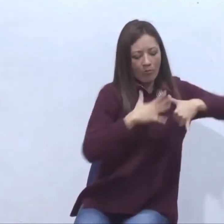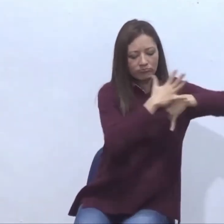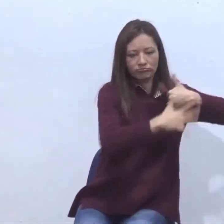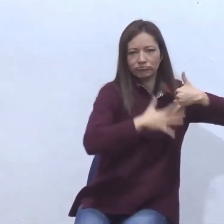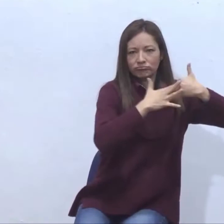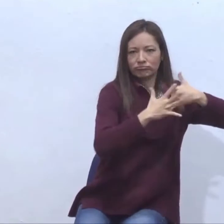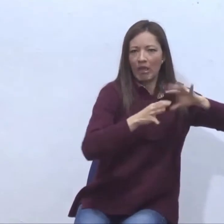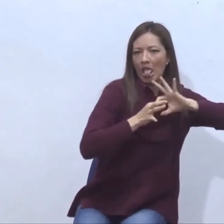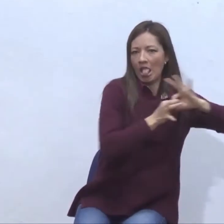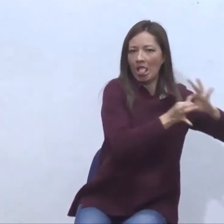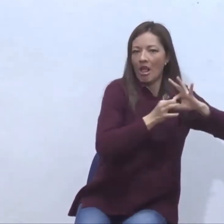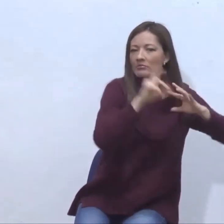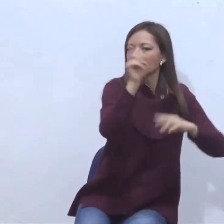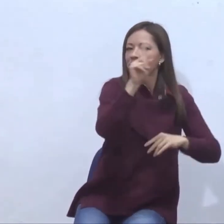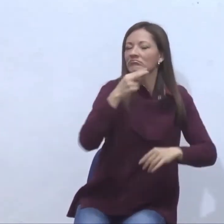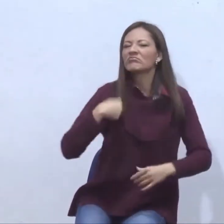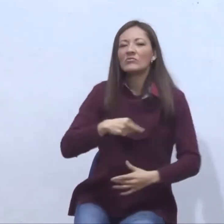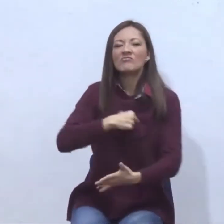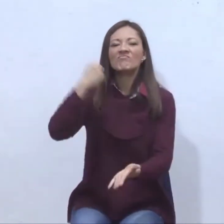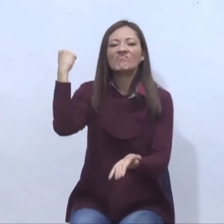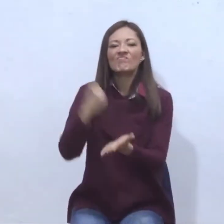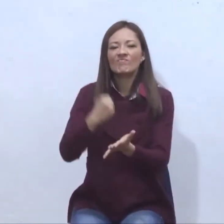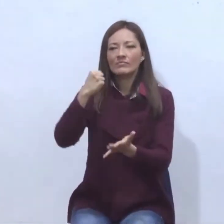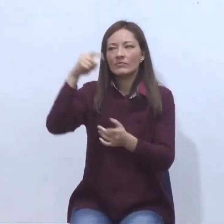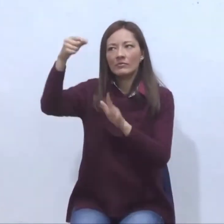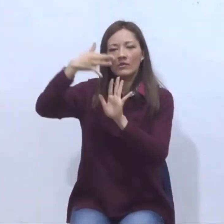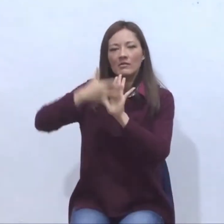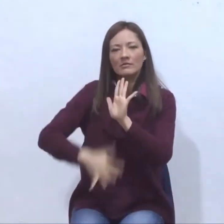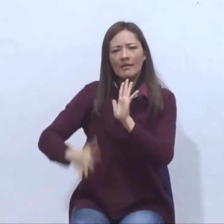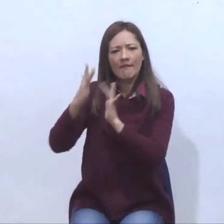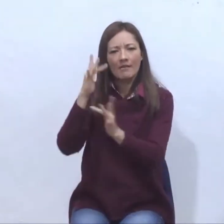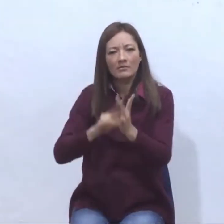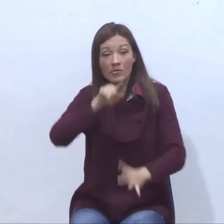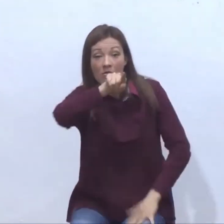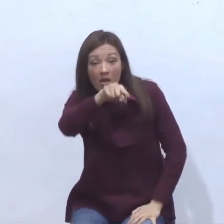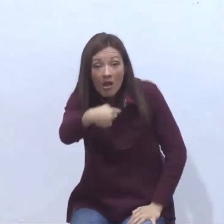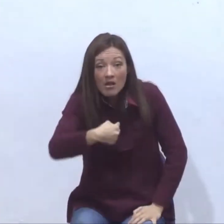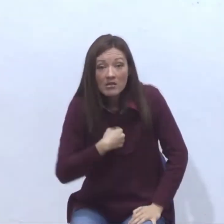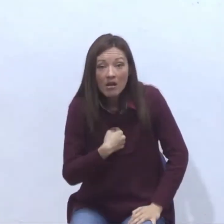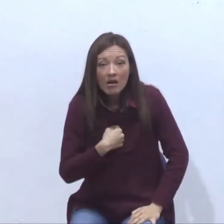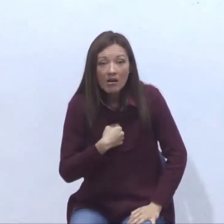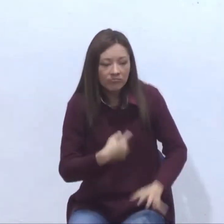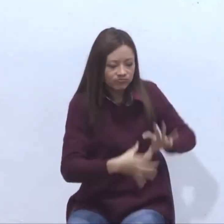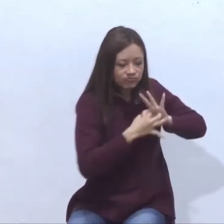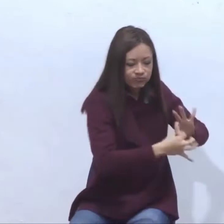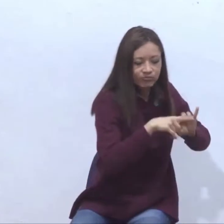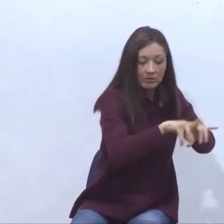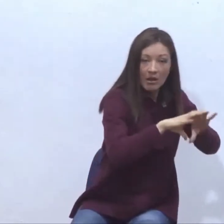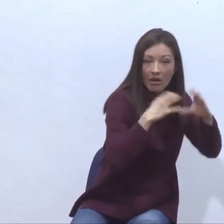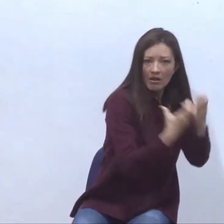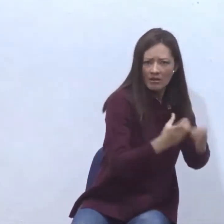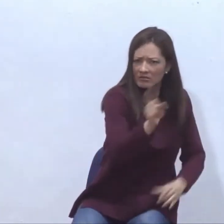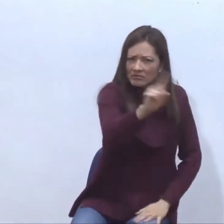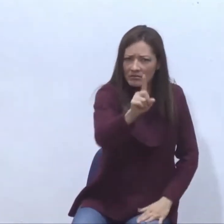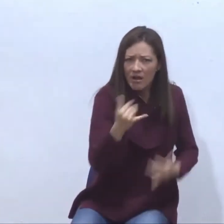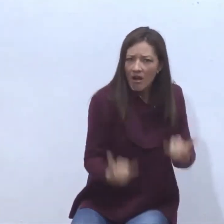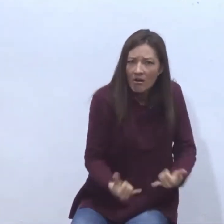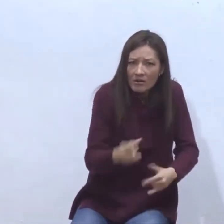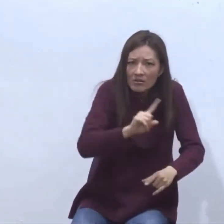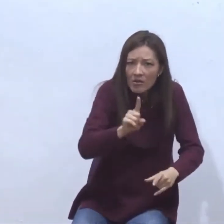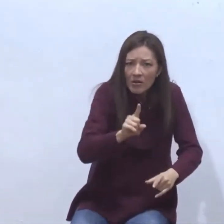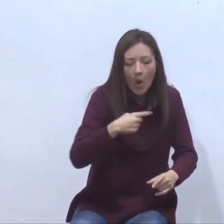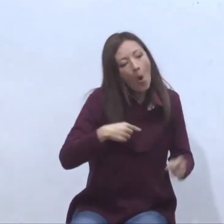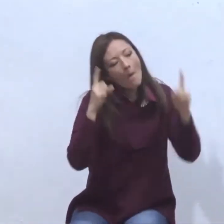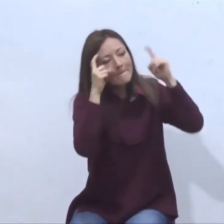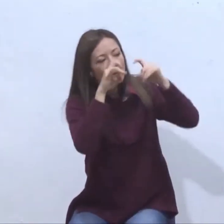al Espíritu Santo, lleva por sello la sangre de Jesús. Usted y yo ya no pertenecemos a esta tierra, o por lo menos ya no tenemos